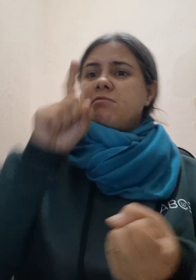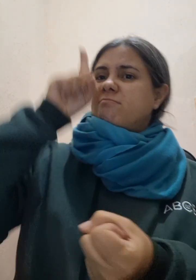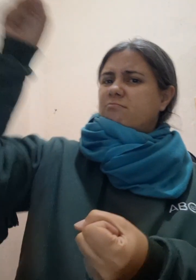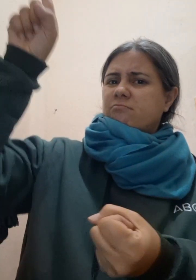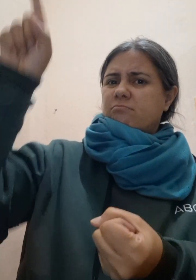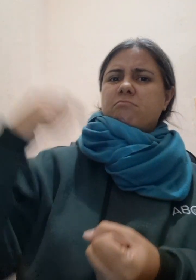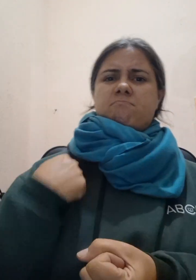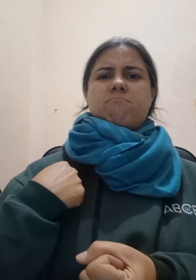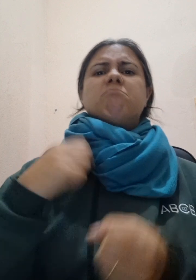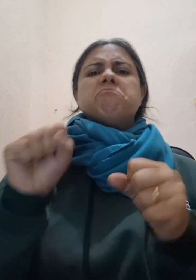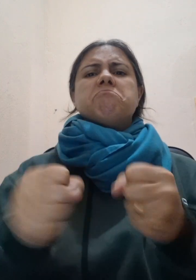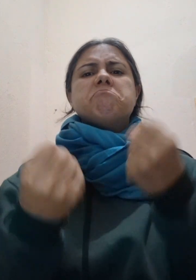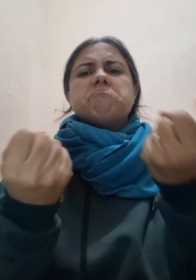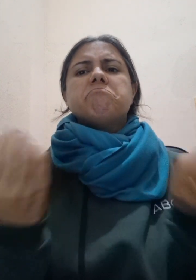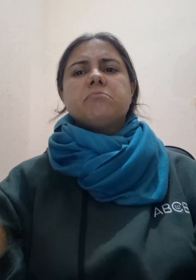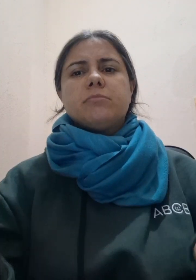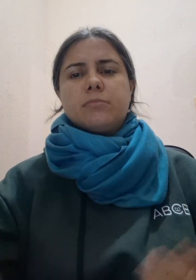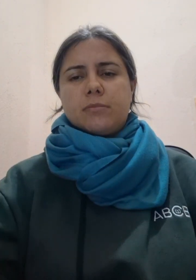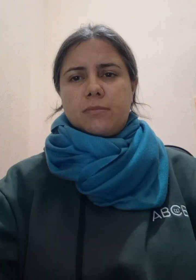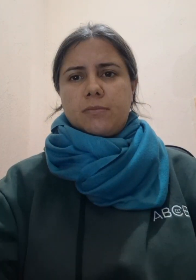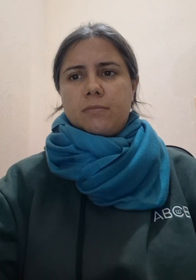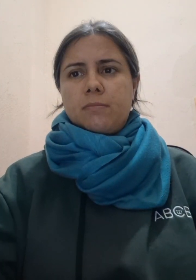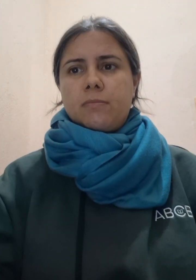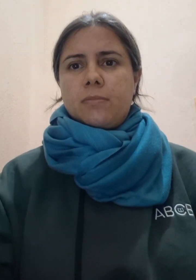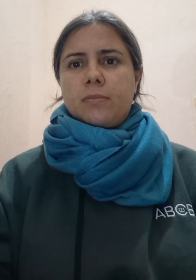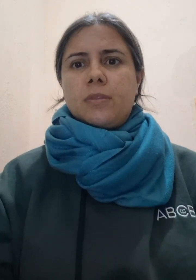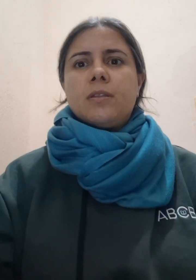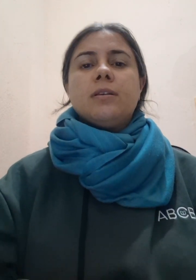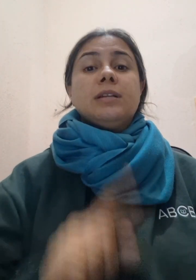Todo-Poderoso e quero me defender para Deus.